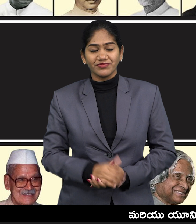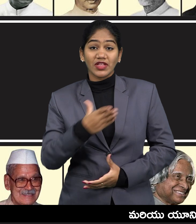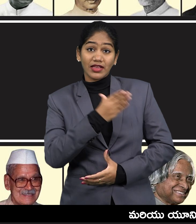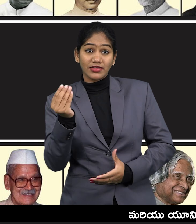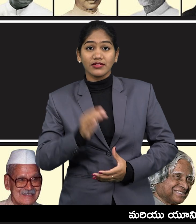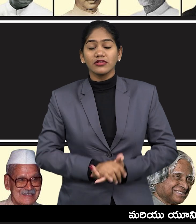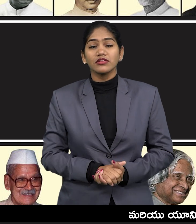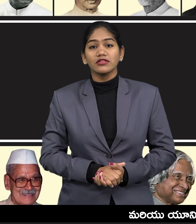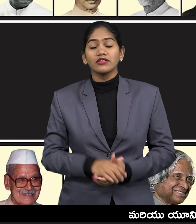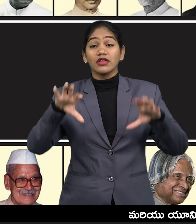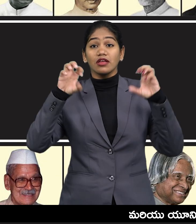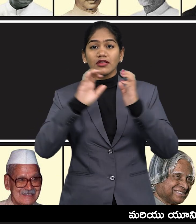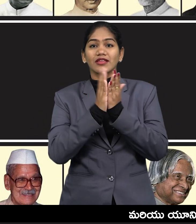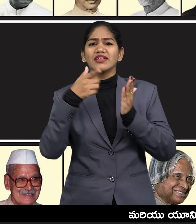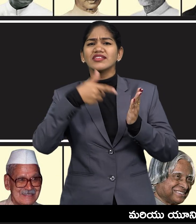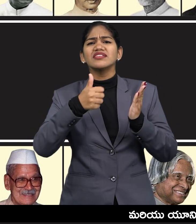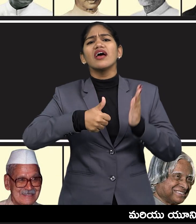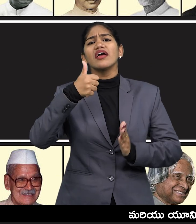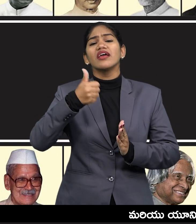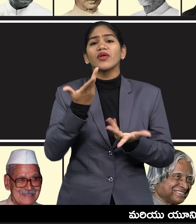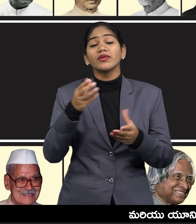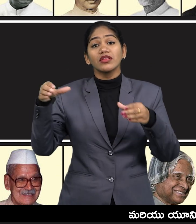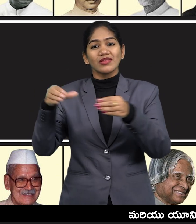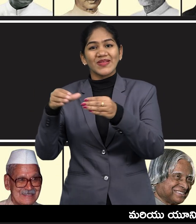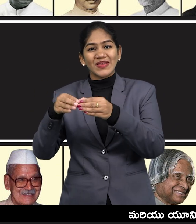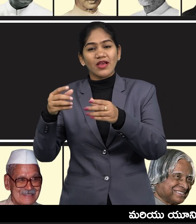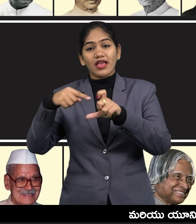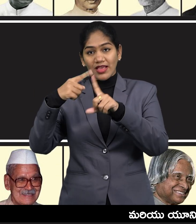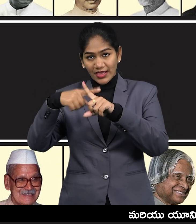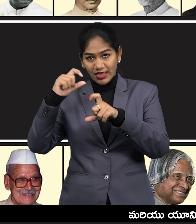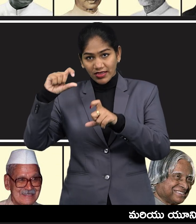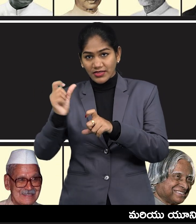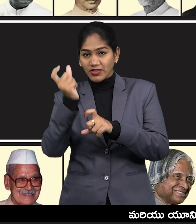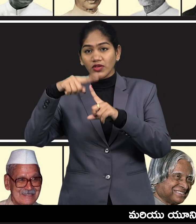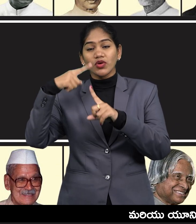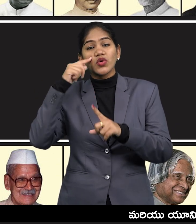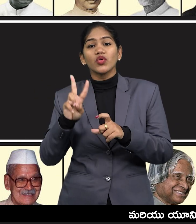మరియు యూనియన్ ఎగ్జిక్యూటివ్కు రాజ్యాంగ అధిపతి.